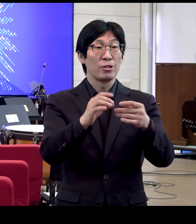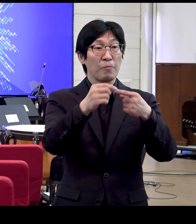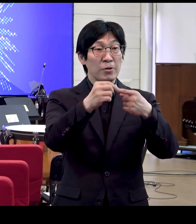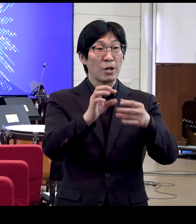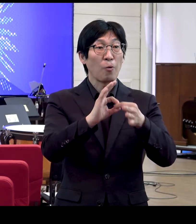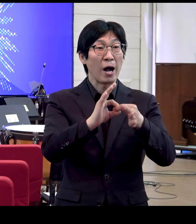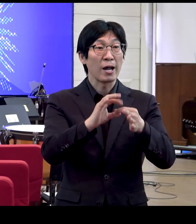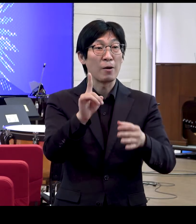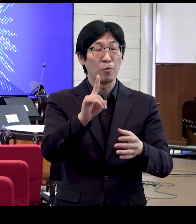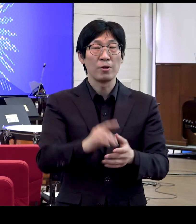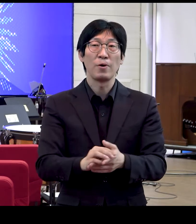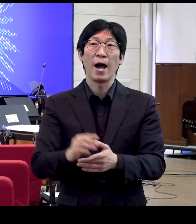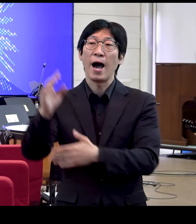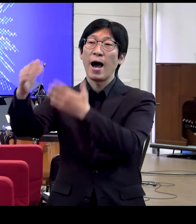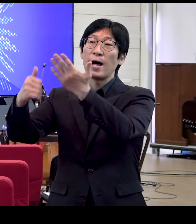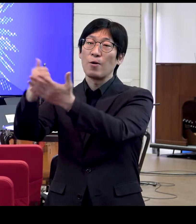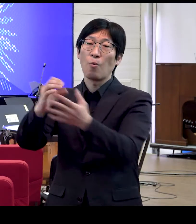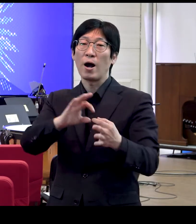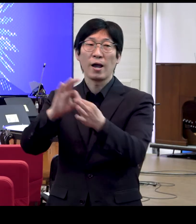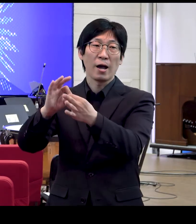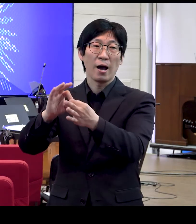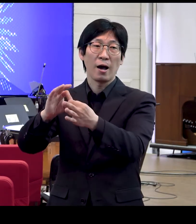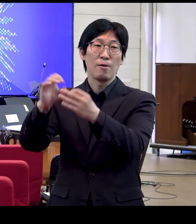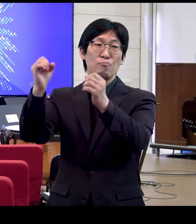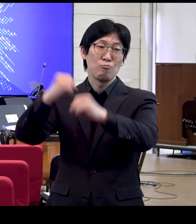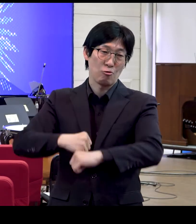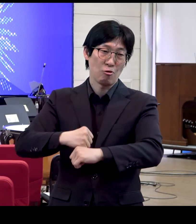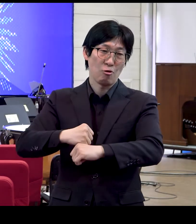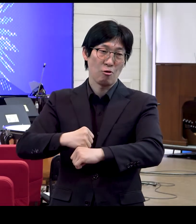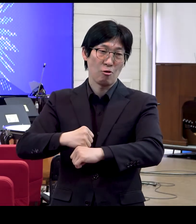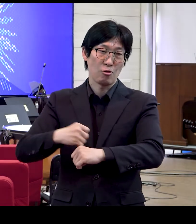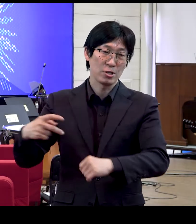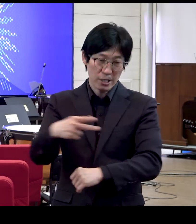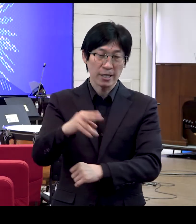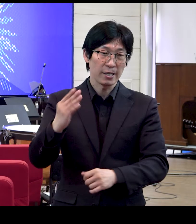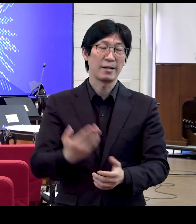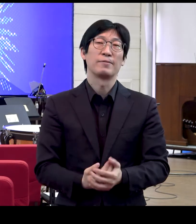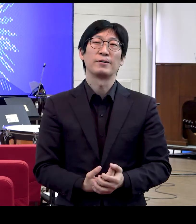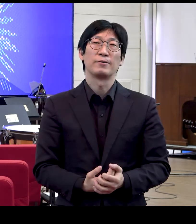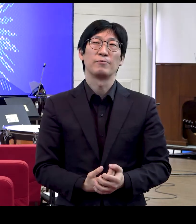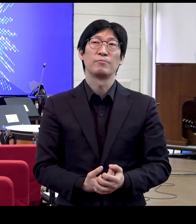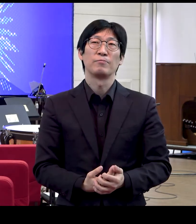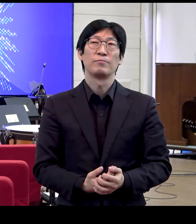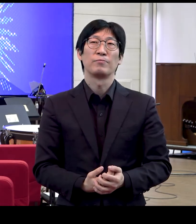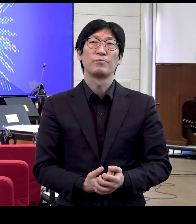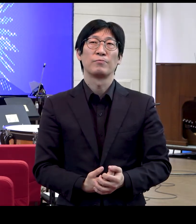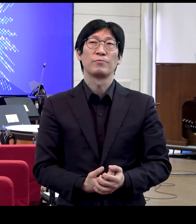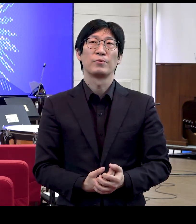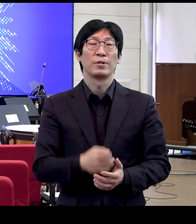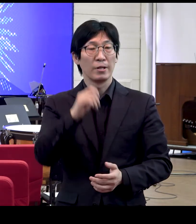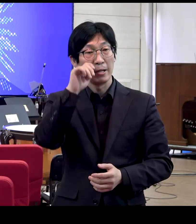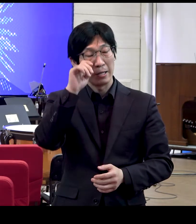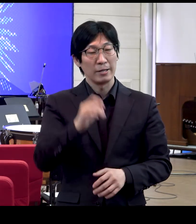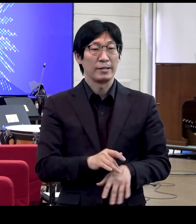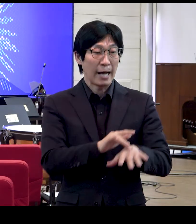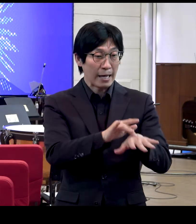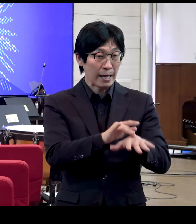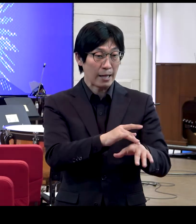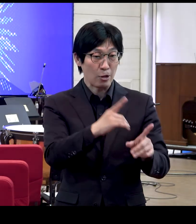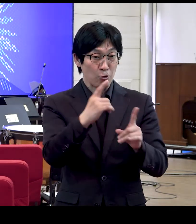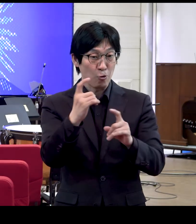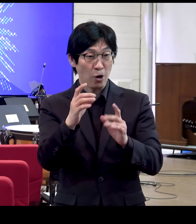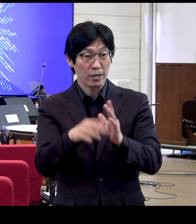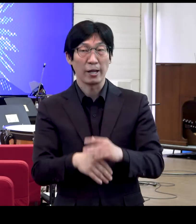관계를 망가뜨립니다. 하나님과의 관계를 망가뜨려요. 여기 사탄의 유혹에도 정말 그 밑자락에 교묘하게